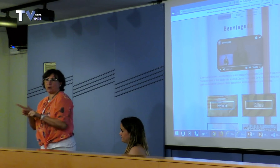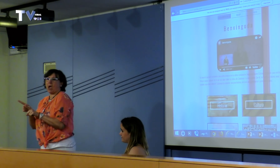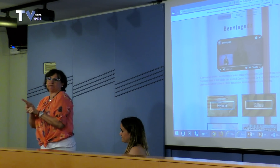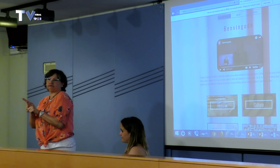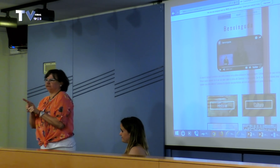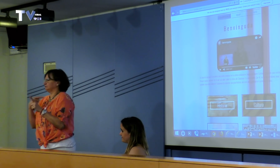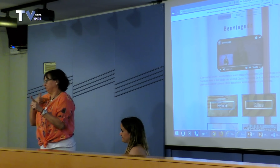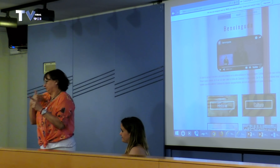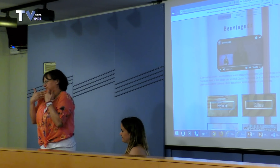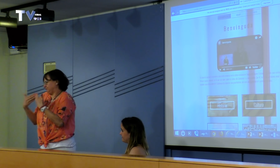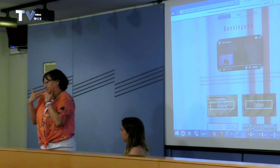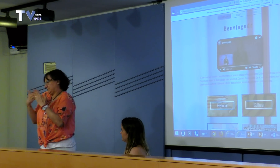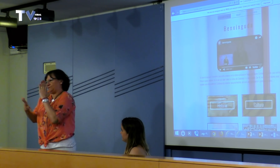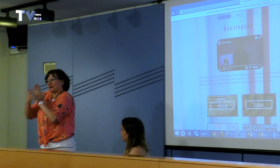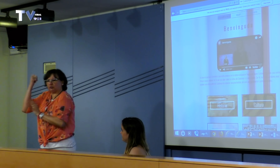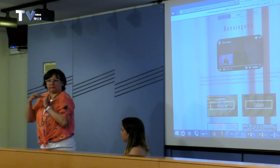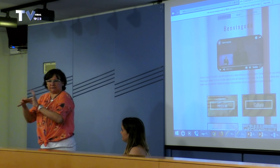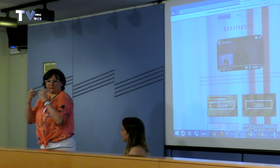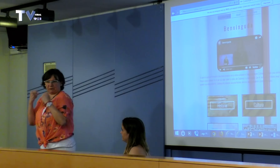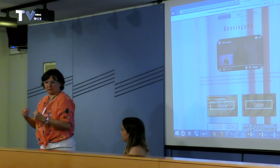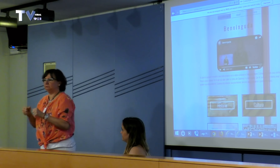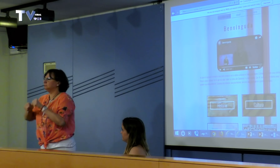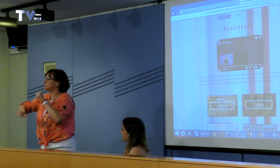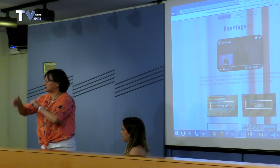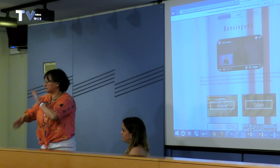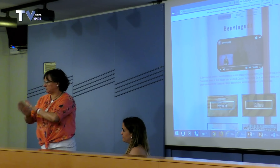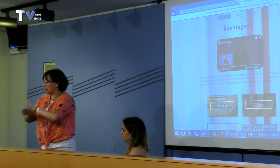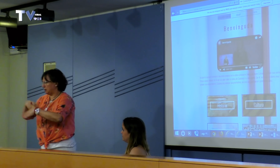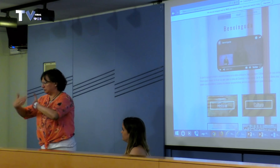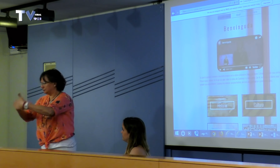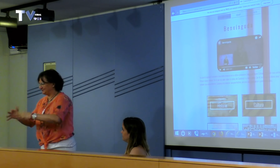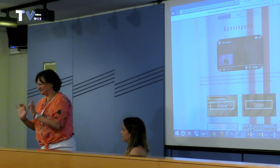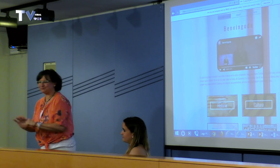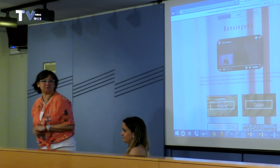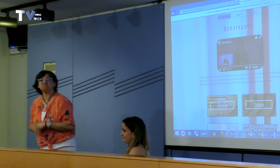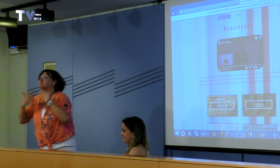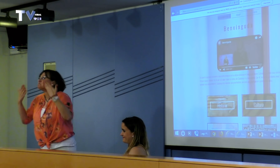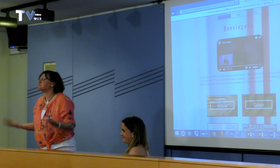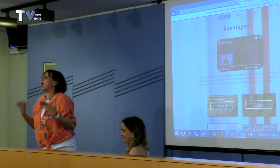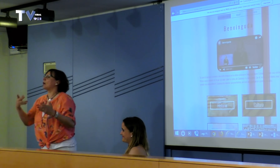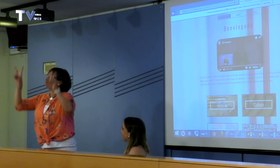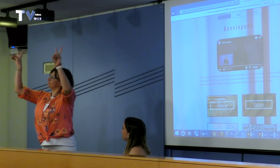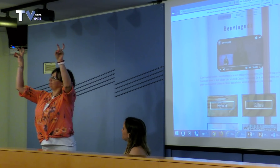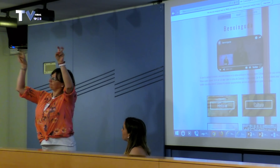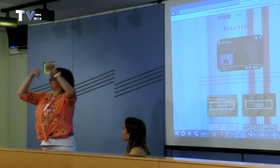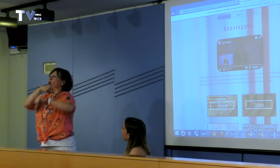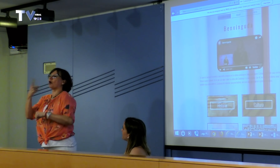MEP que hem anat treballant fins ara. Agraïm a la senyora Franquesa la seva col·laboració i esperem poder treballar i continuar treballant en